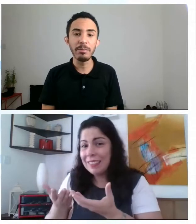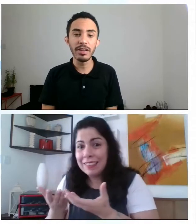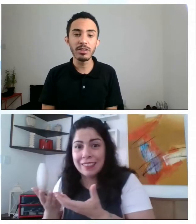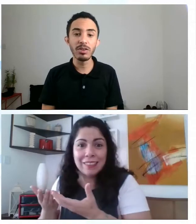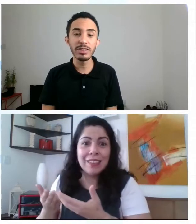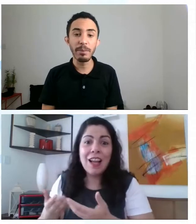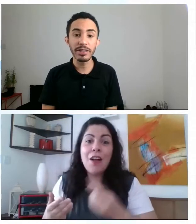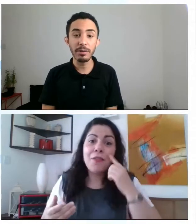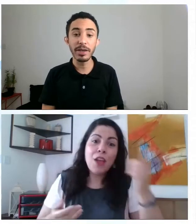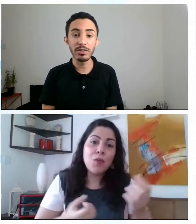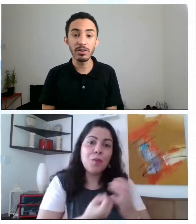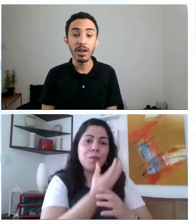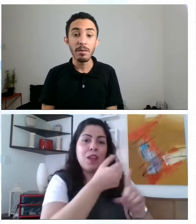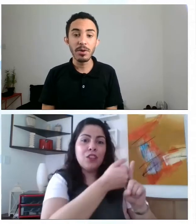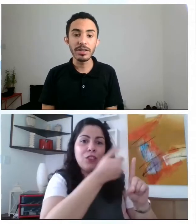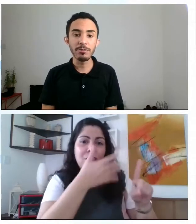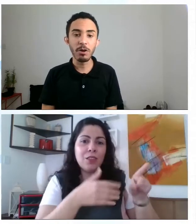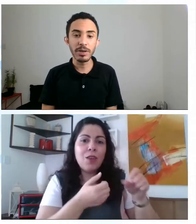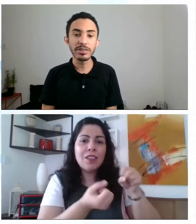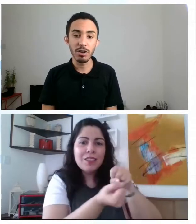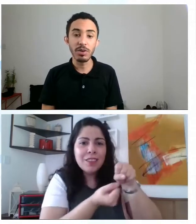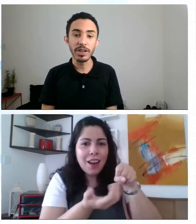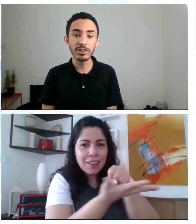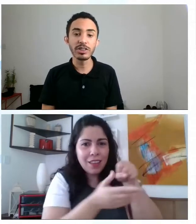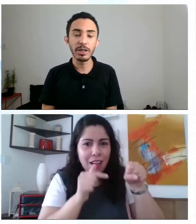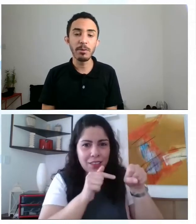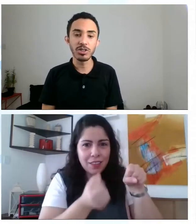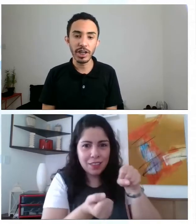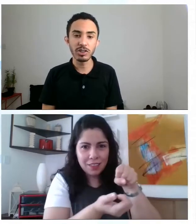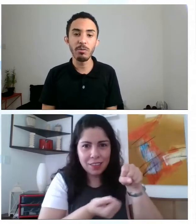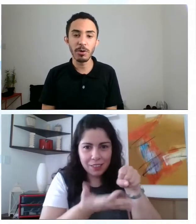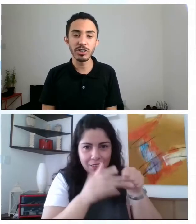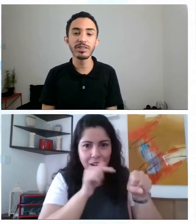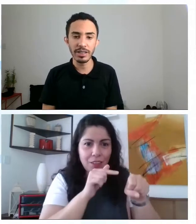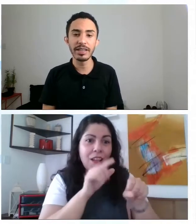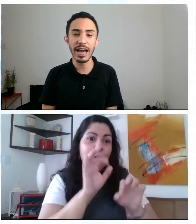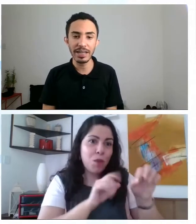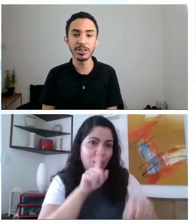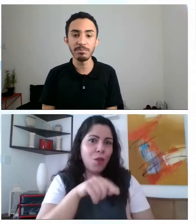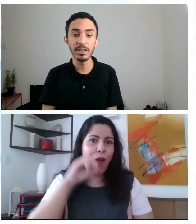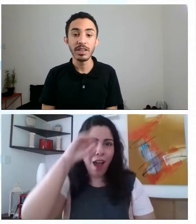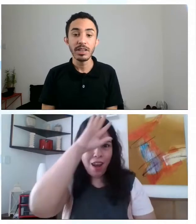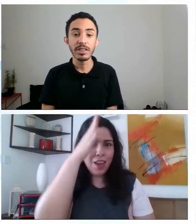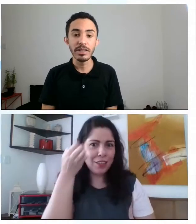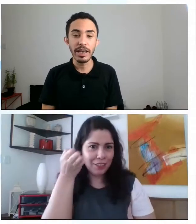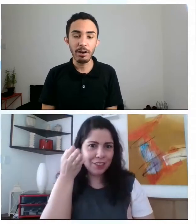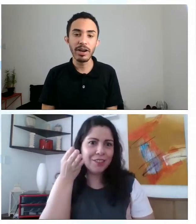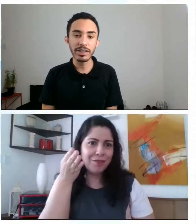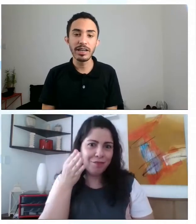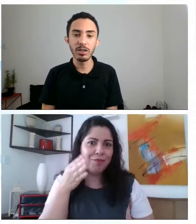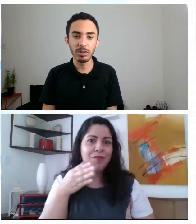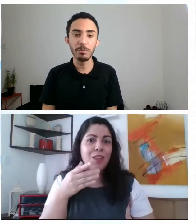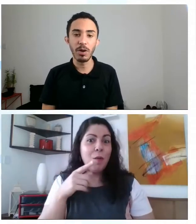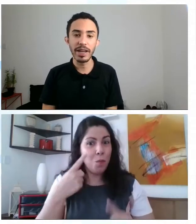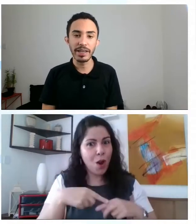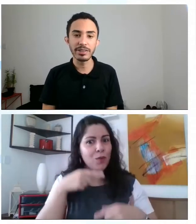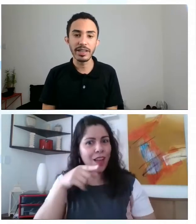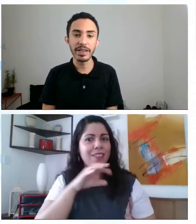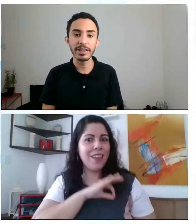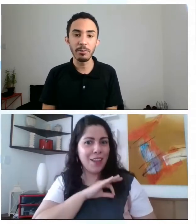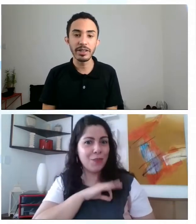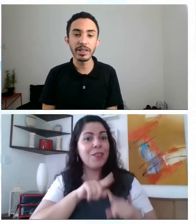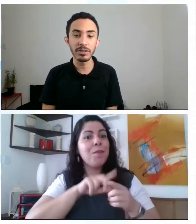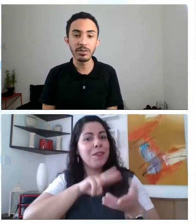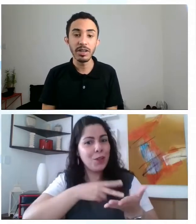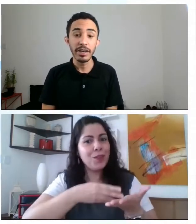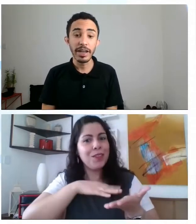uma demanda no nosso departamento por essa formação. Então, a gente tem projetos como o Projeto Sinalidade, que é organizado, inclusive, pelo Alex, que está